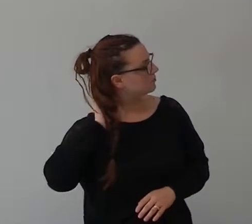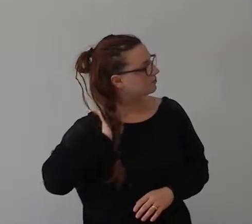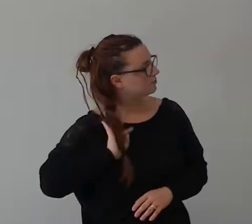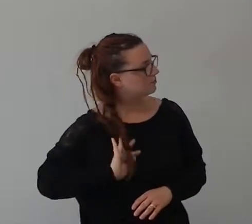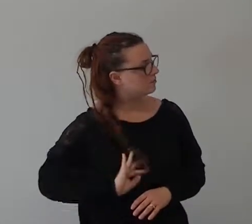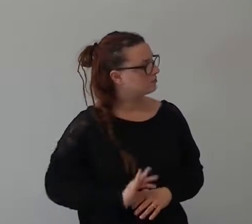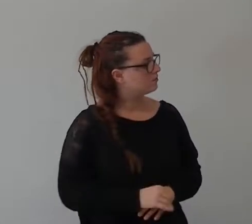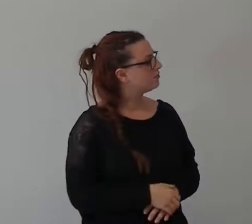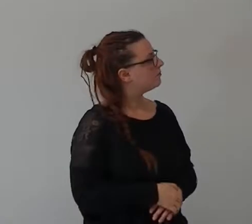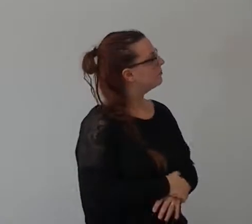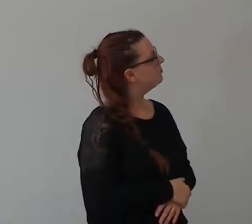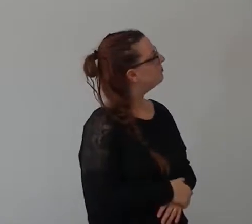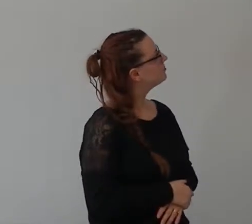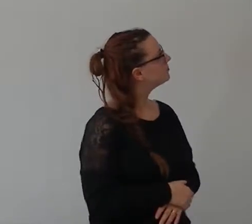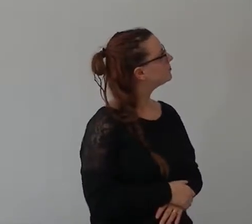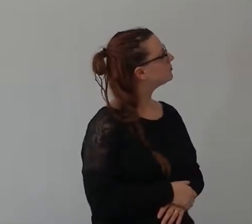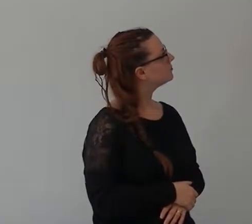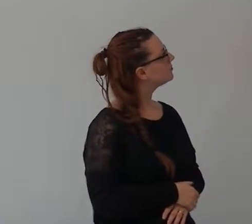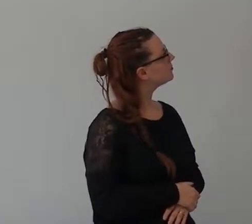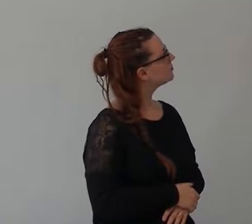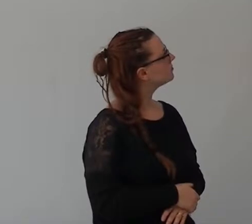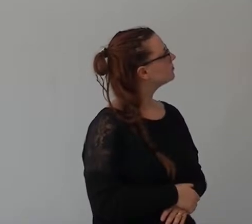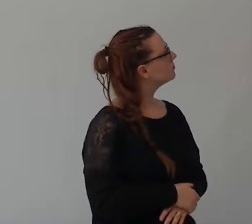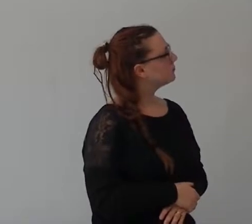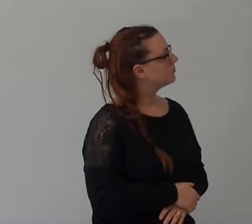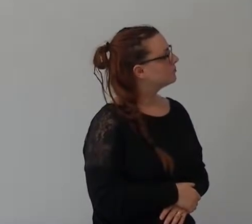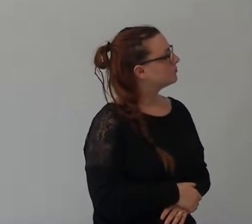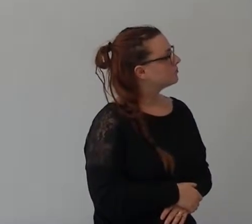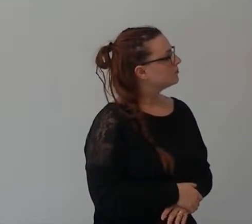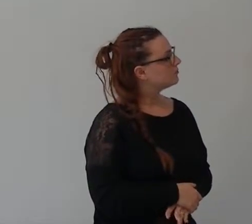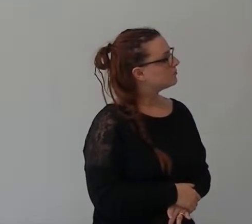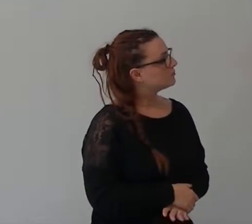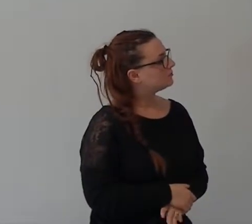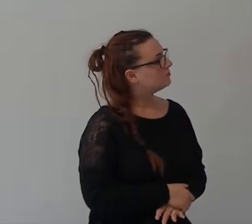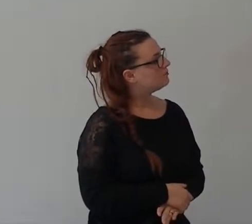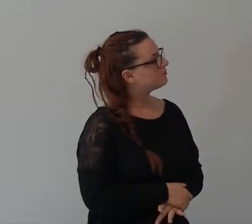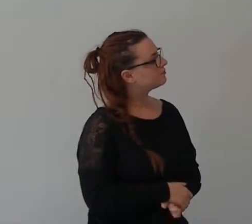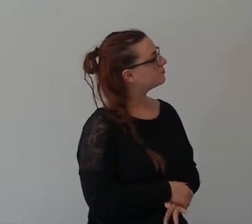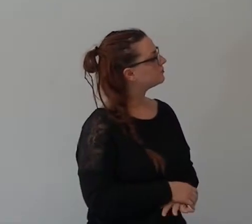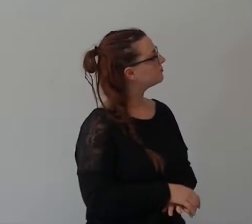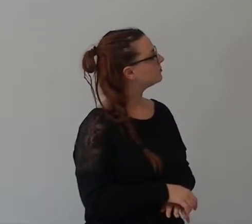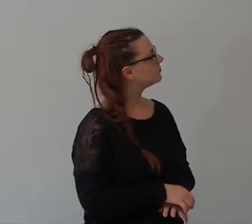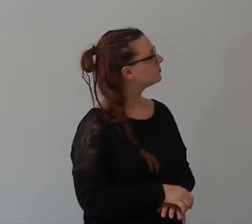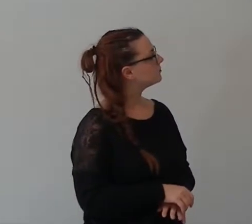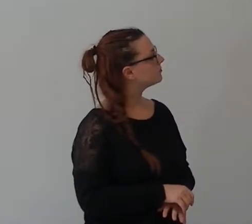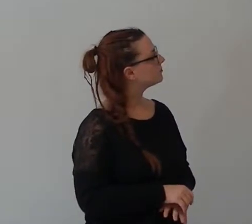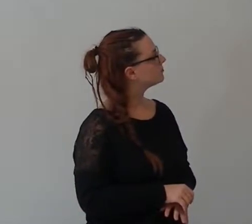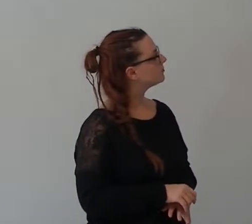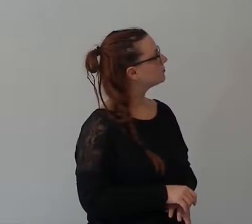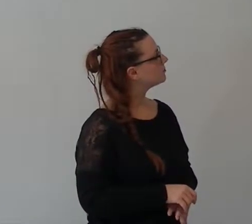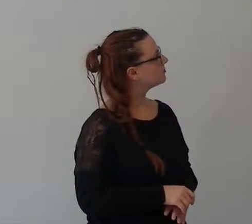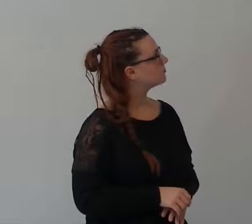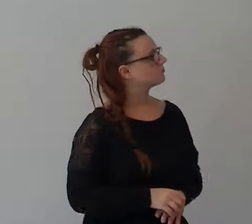fatto e la tua ricompensa sia piena da parte del Signore, del Dio di Israele, sotto le cui ali sei venuta